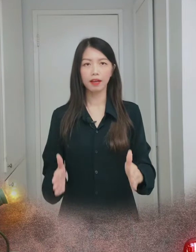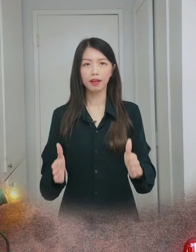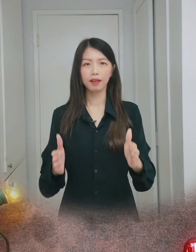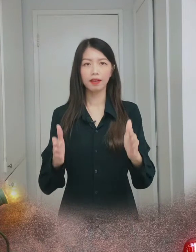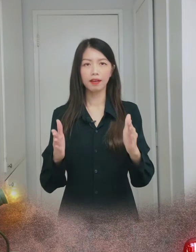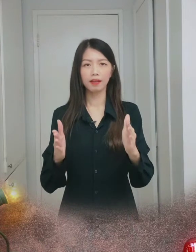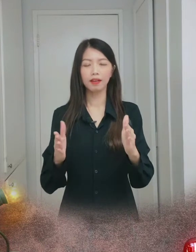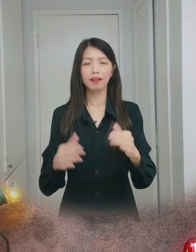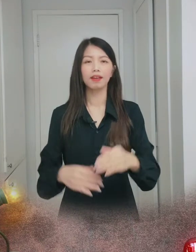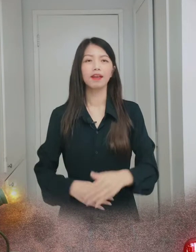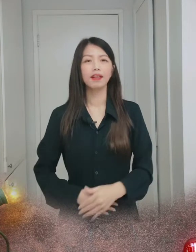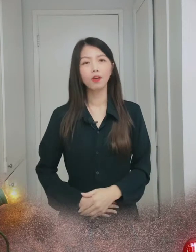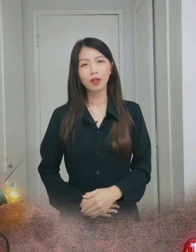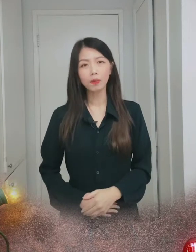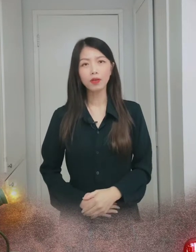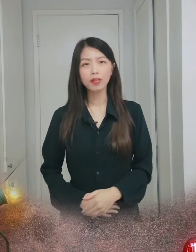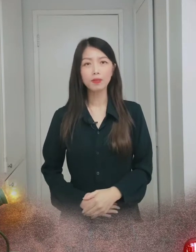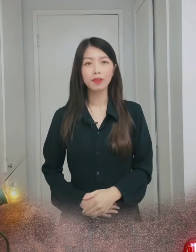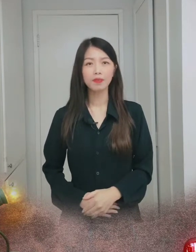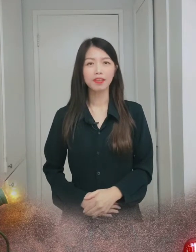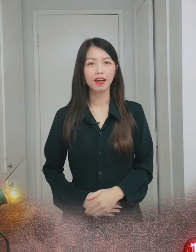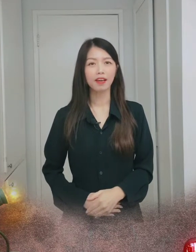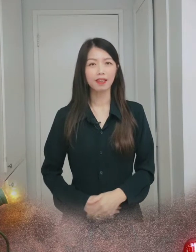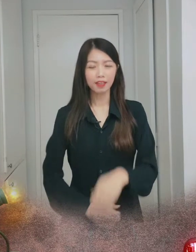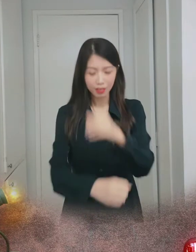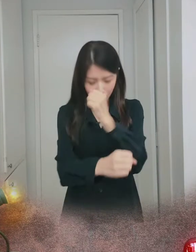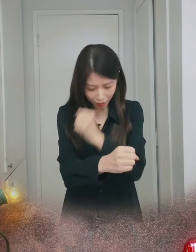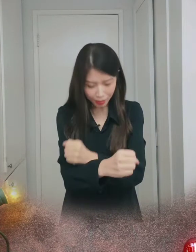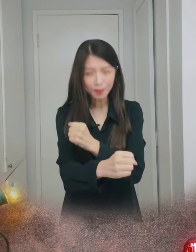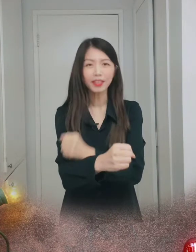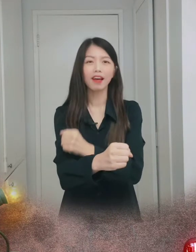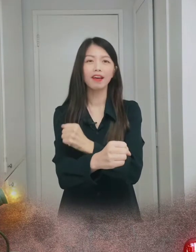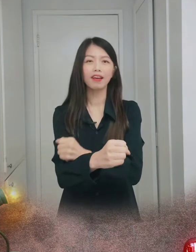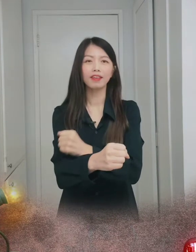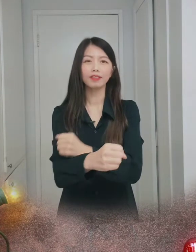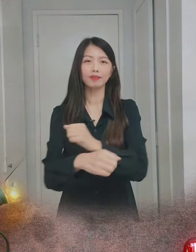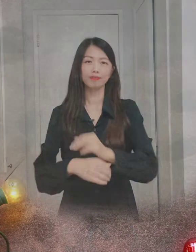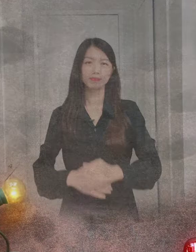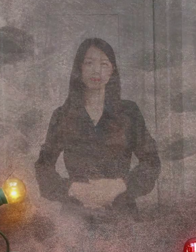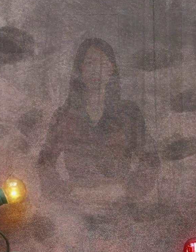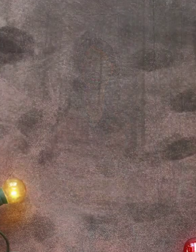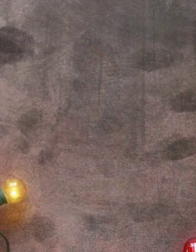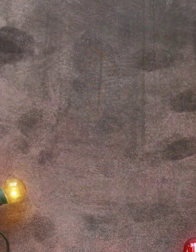나셨다. 이렇게 표현하시면 됩니다. 수고하셨습니다.